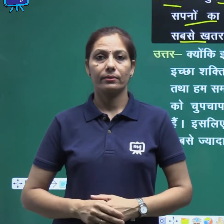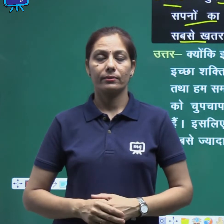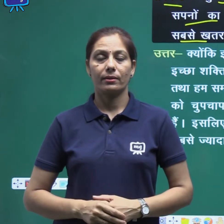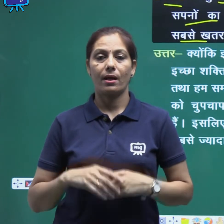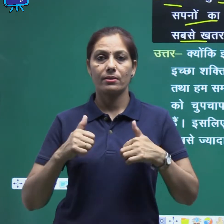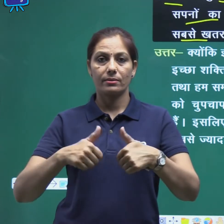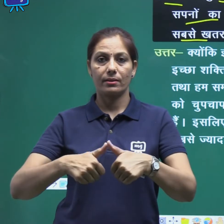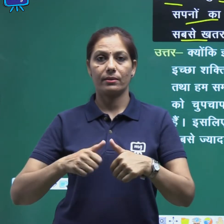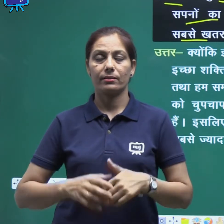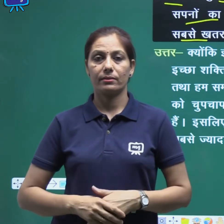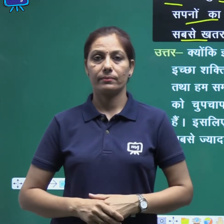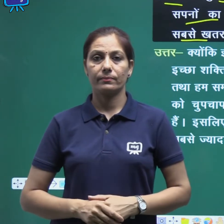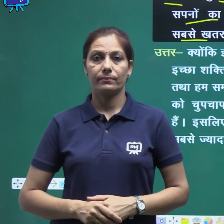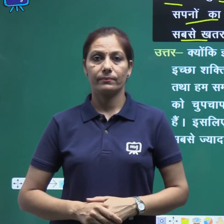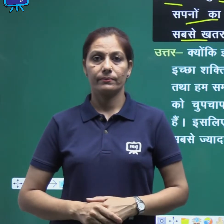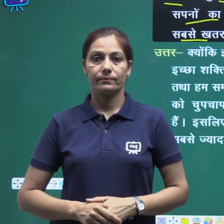उत्तर है,